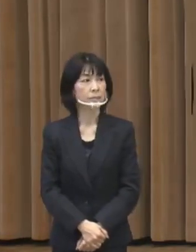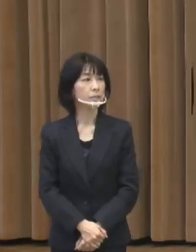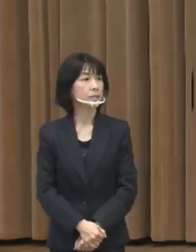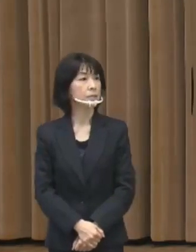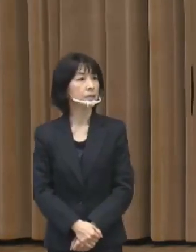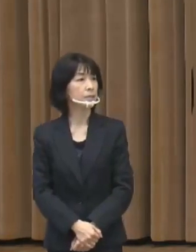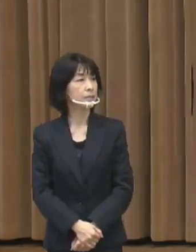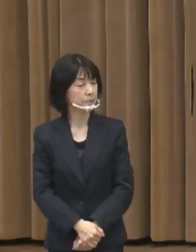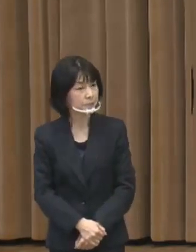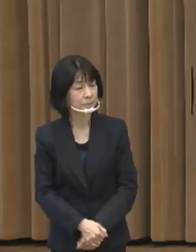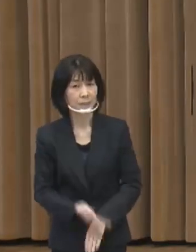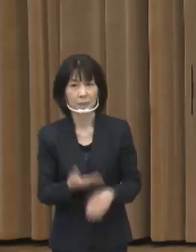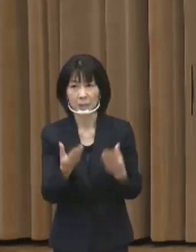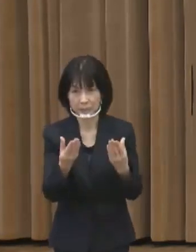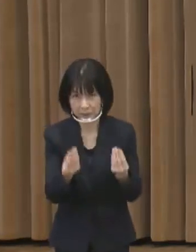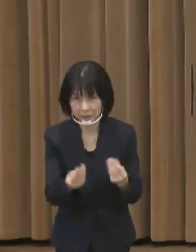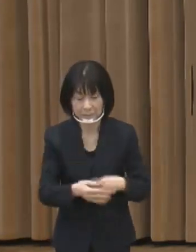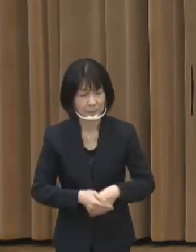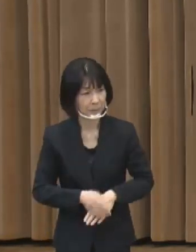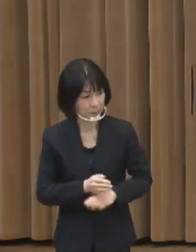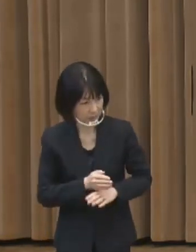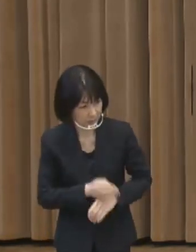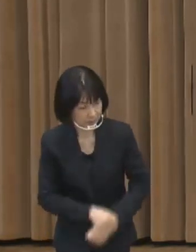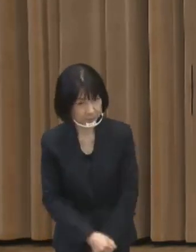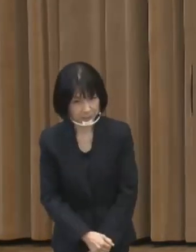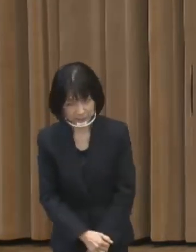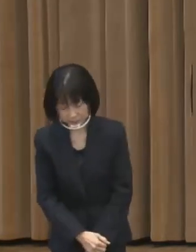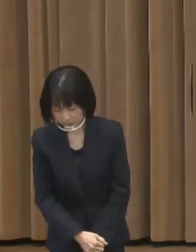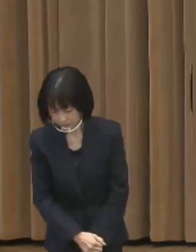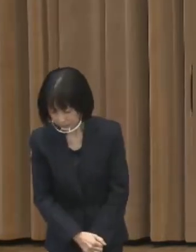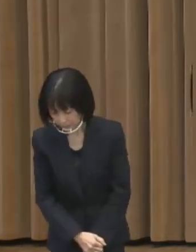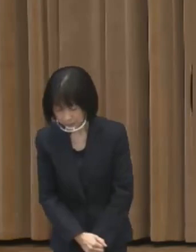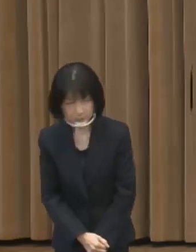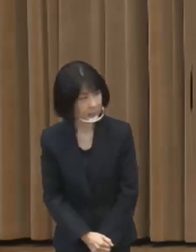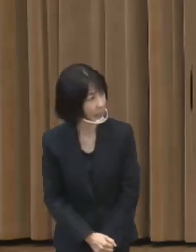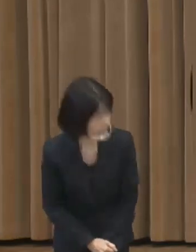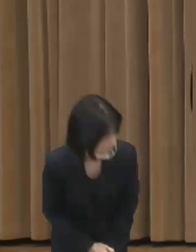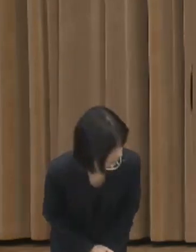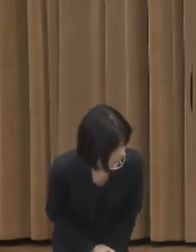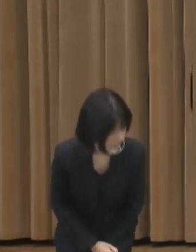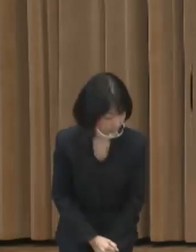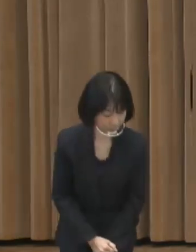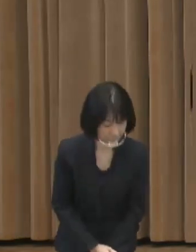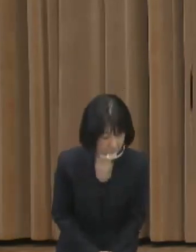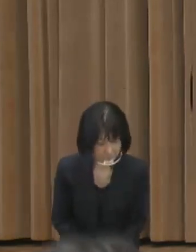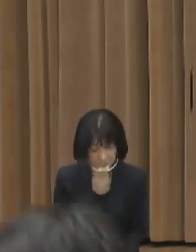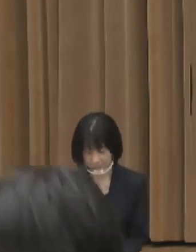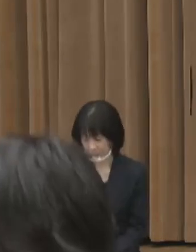じゃあ以上で終わります。 どうもありがとうございました。